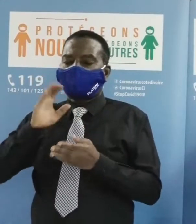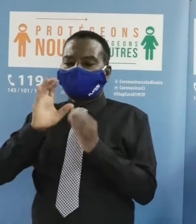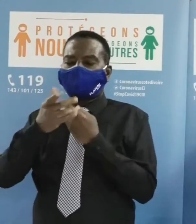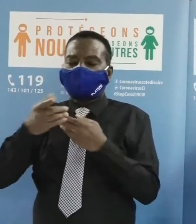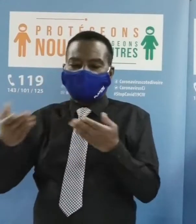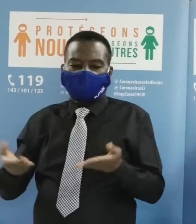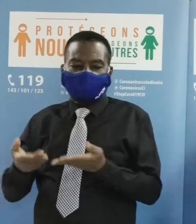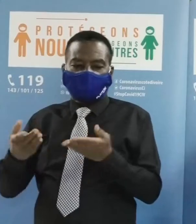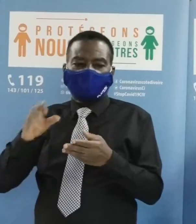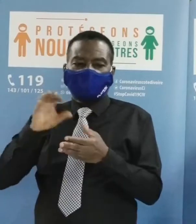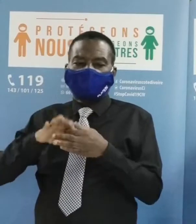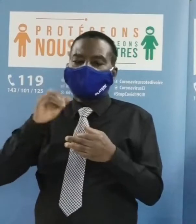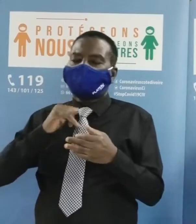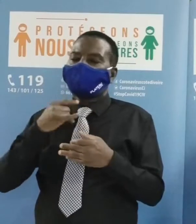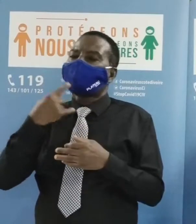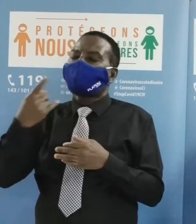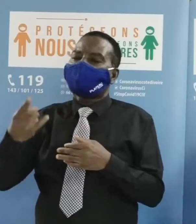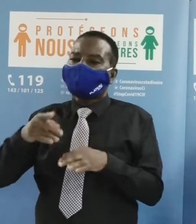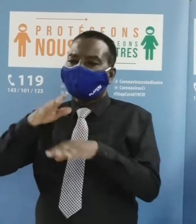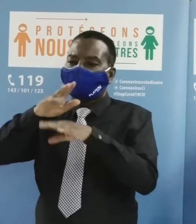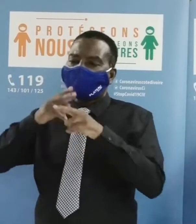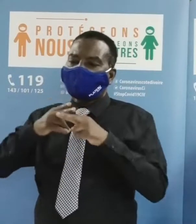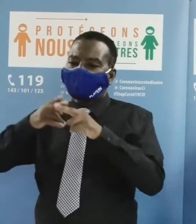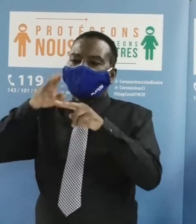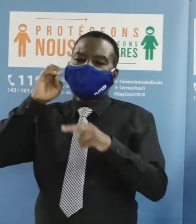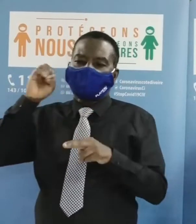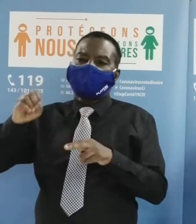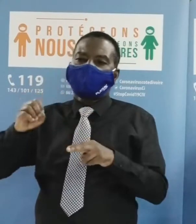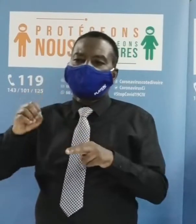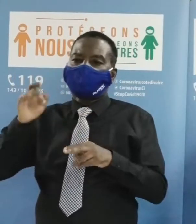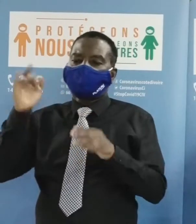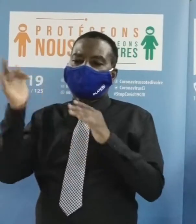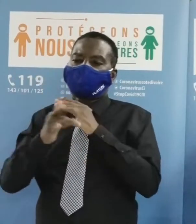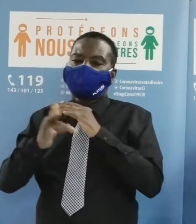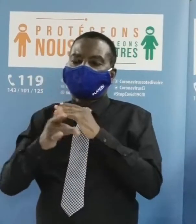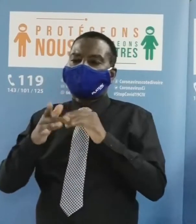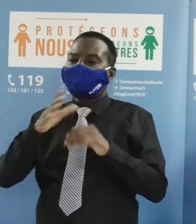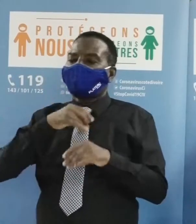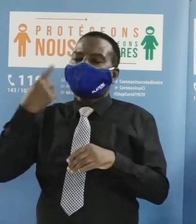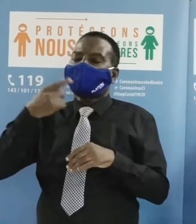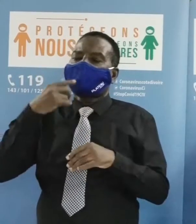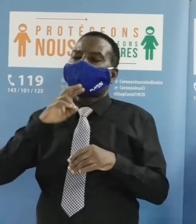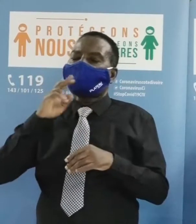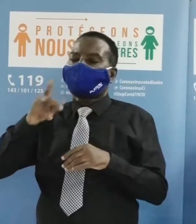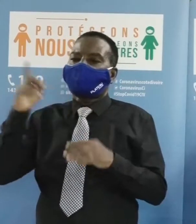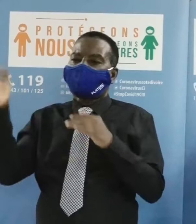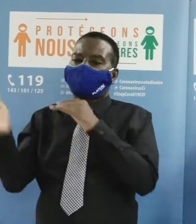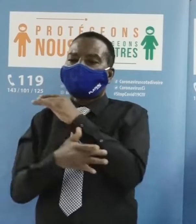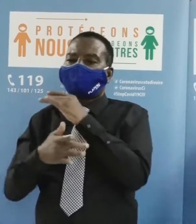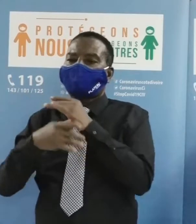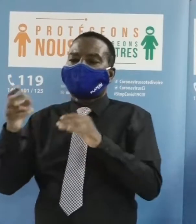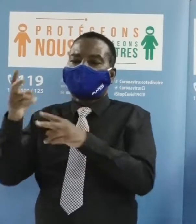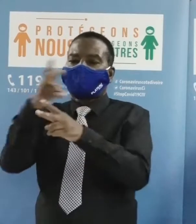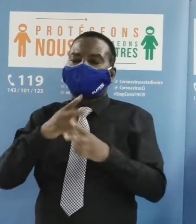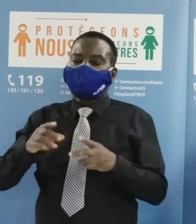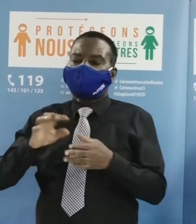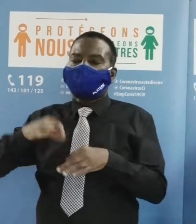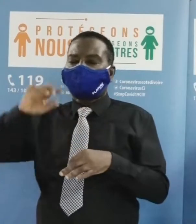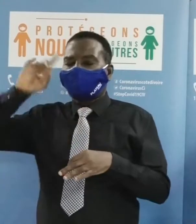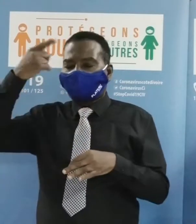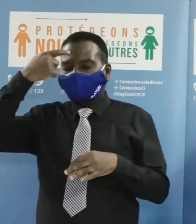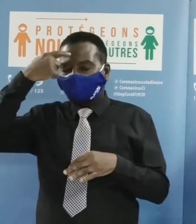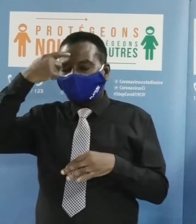de ce qu'on appellerait genou de la sédition qui est donc attentatoires à la sûreté de l'état